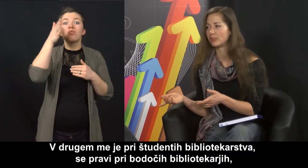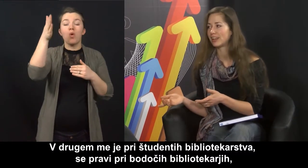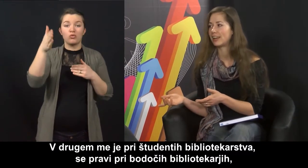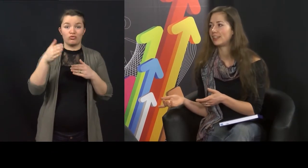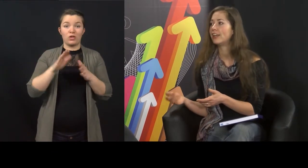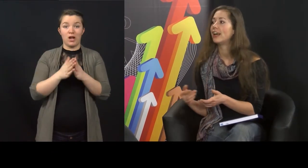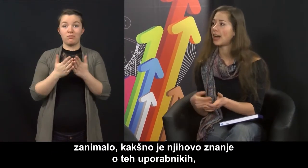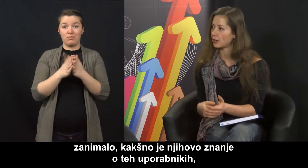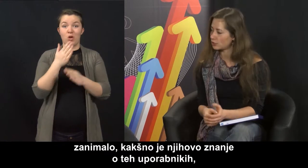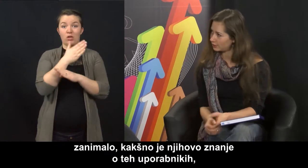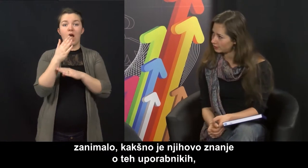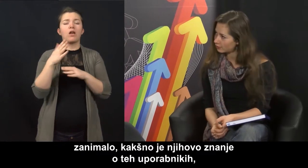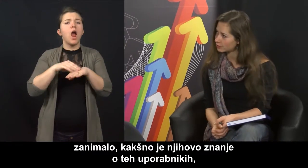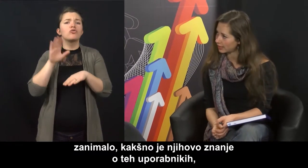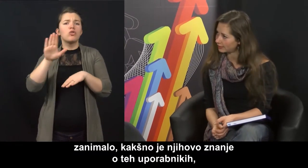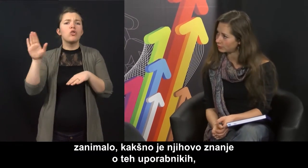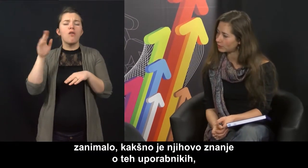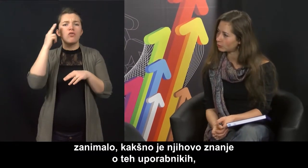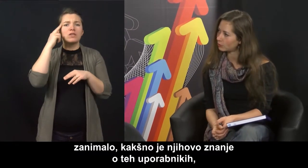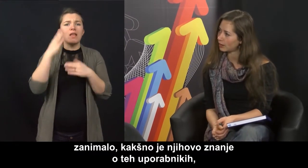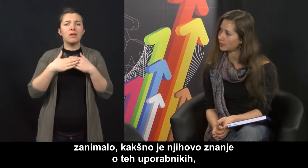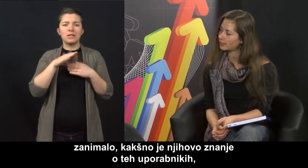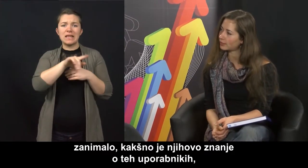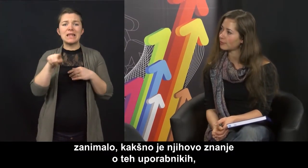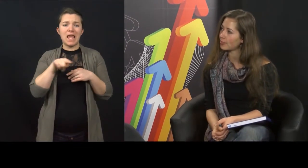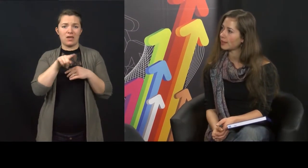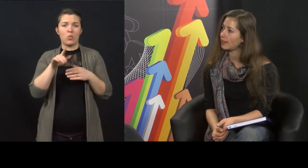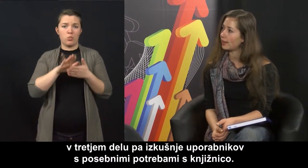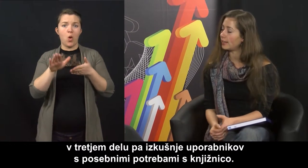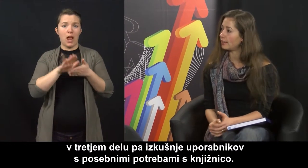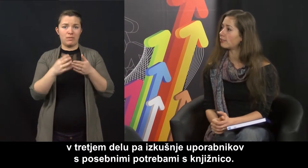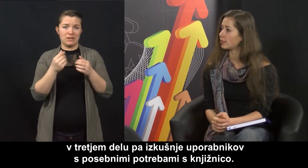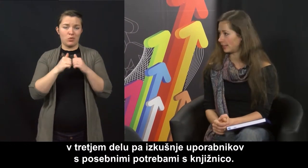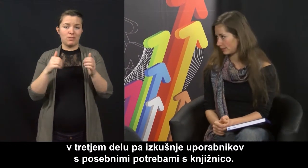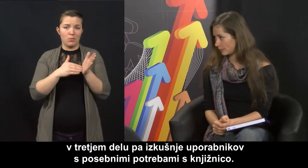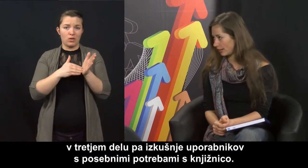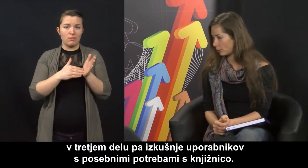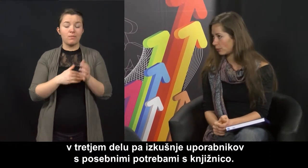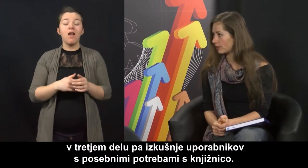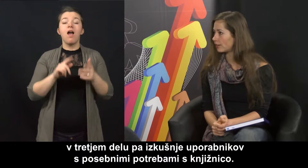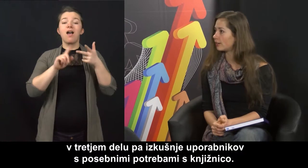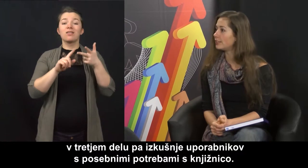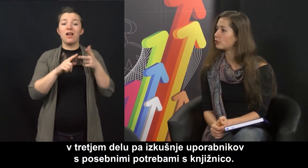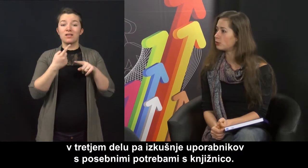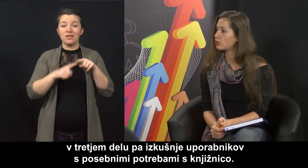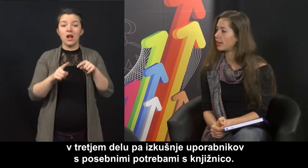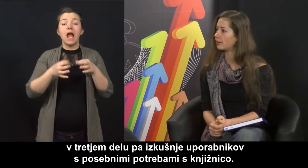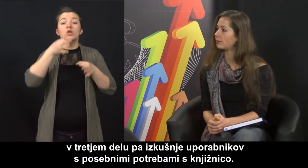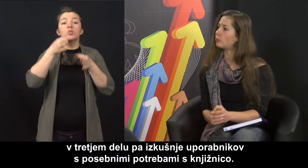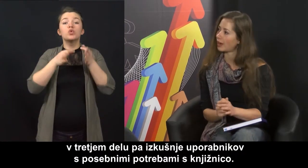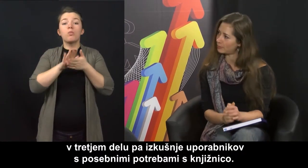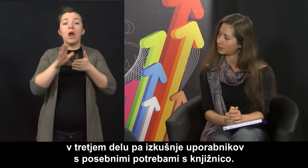bodočih bibliotekarjih, kakšno je njihovo znanje o teh uporabnikih. In v tretjem delu